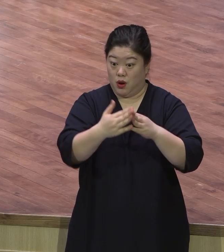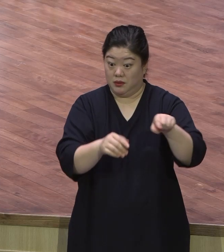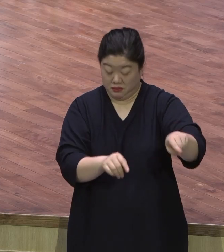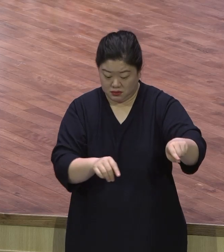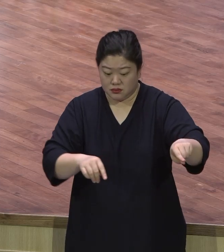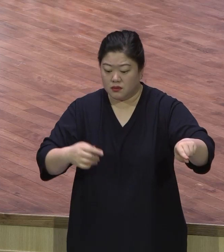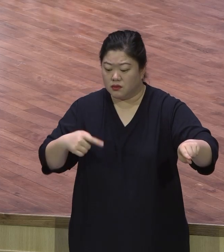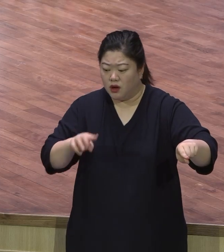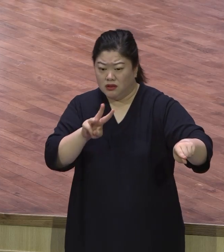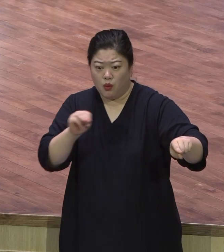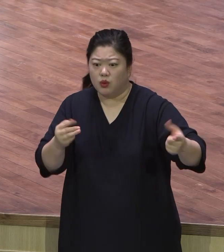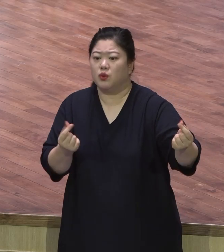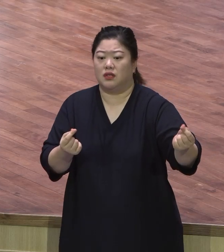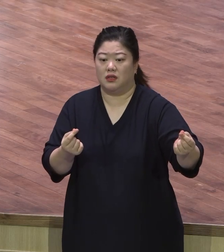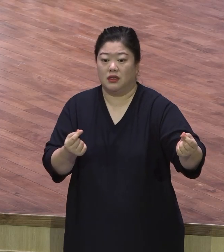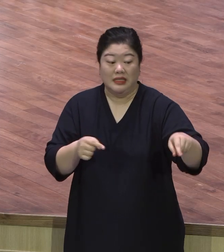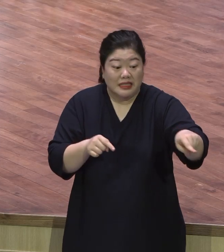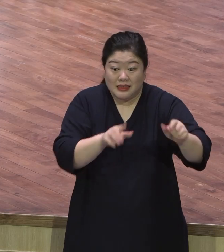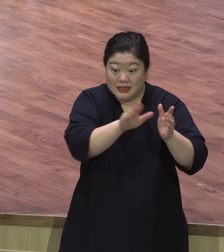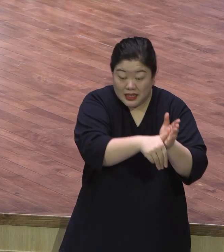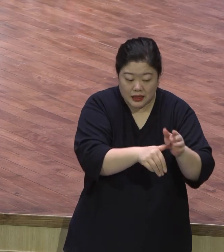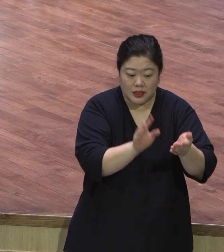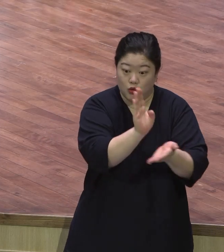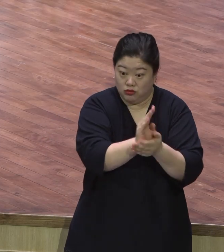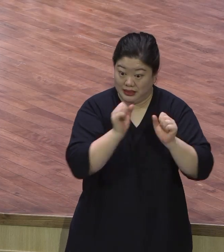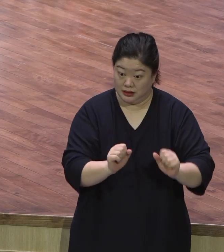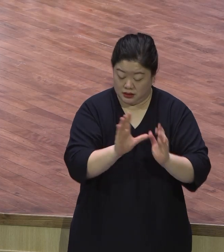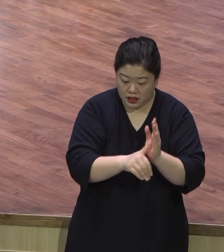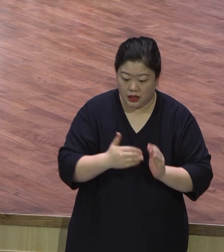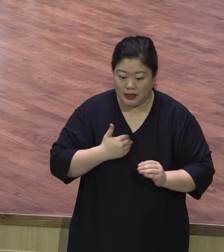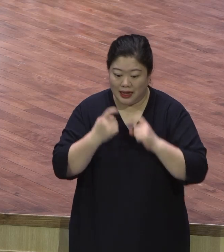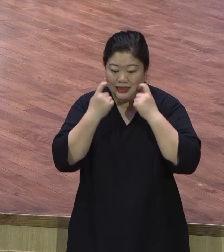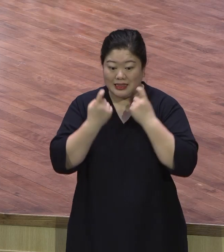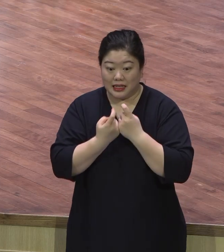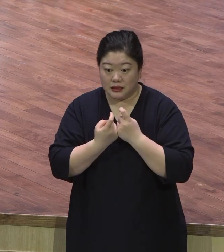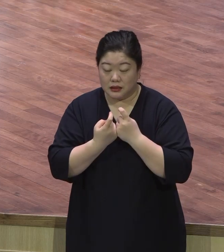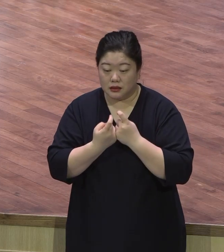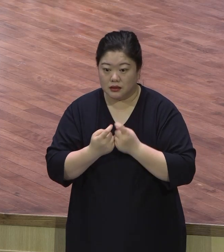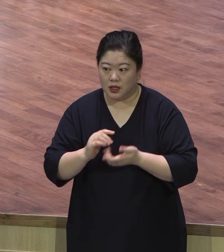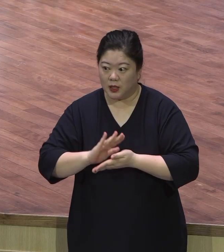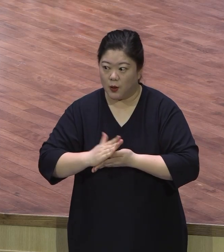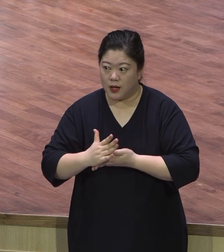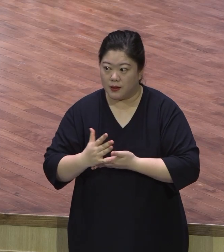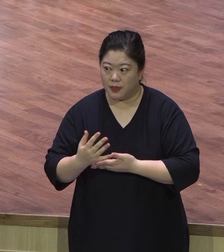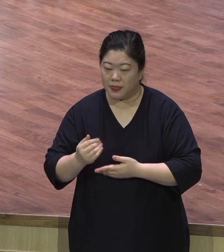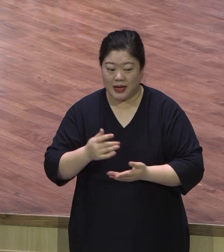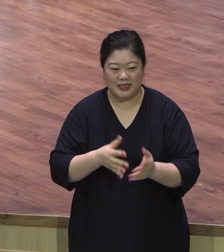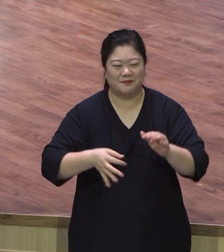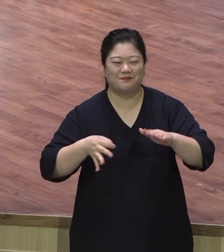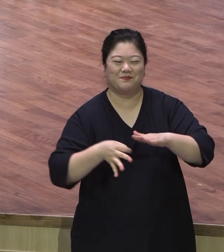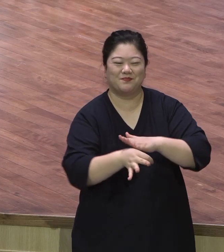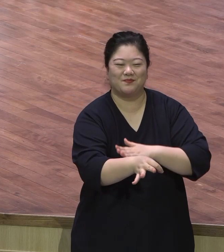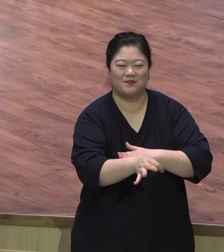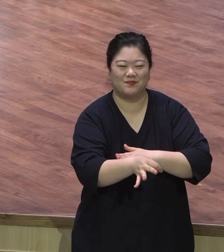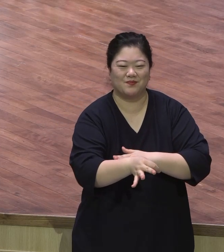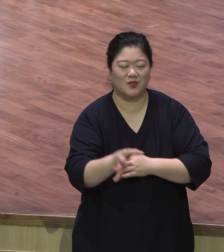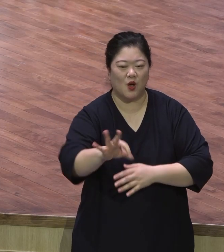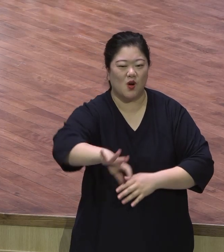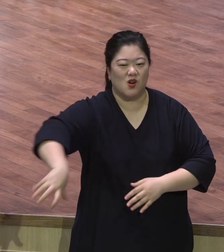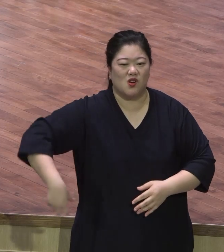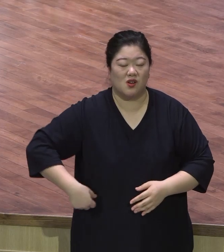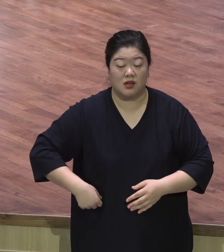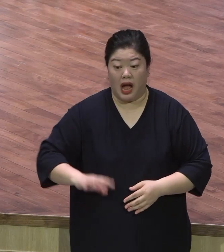통장이 있어서 하나님 앞에서 말입니다 내가 개인 통장이 없었습니다 남들은